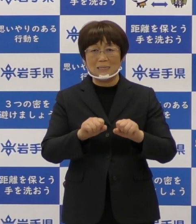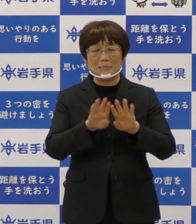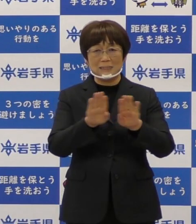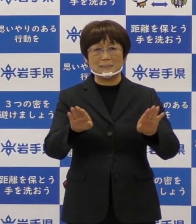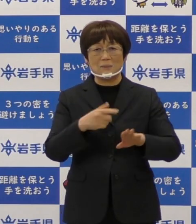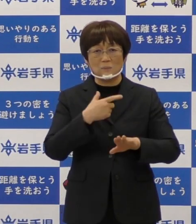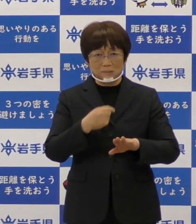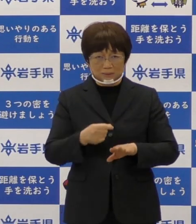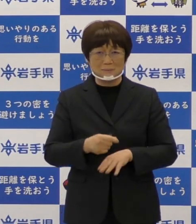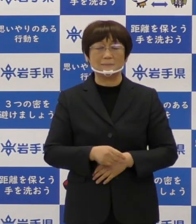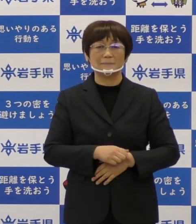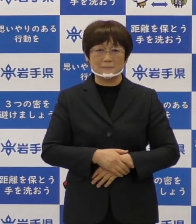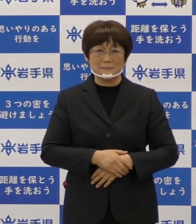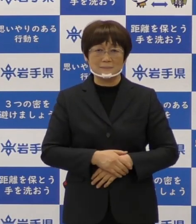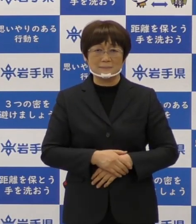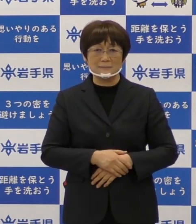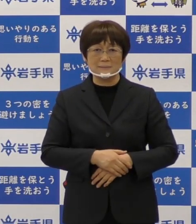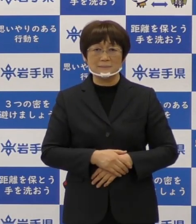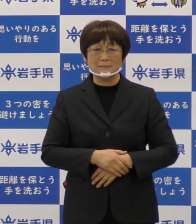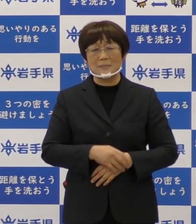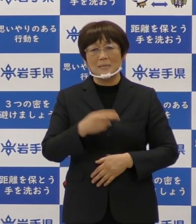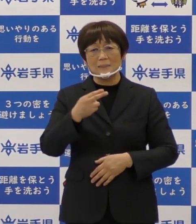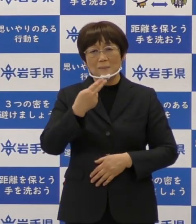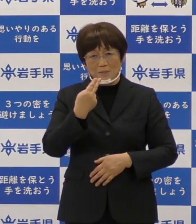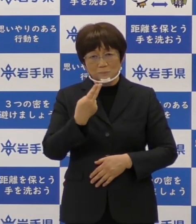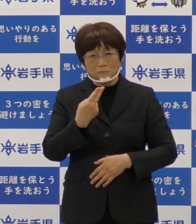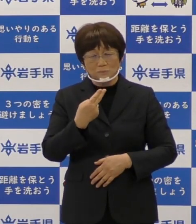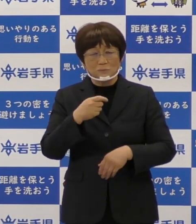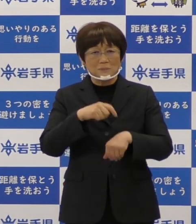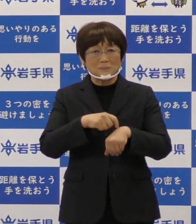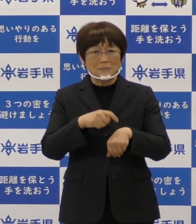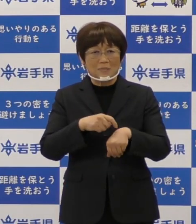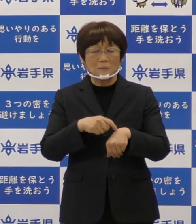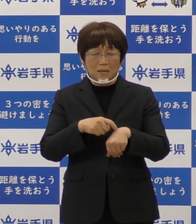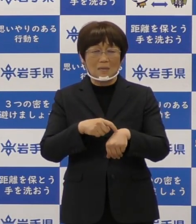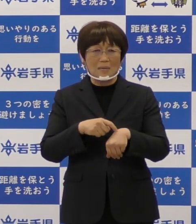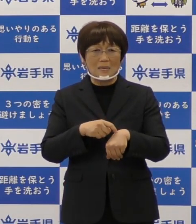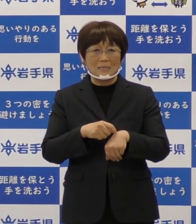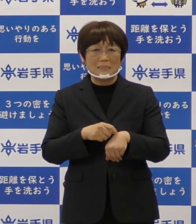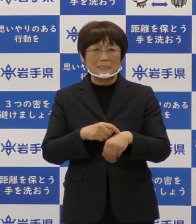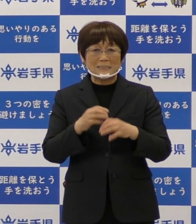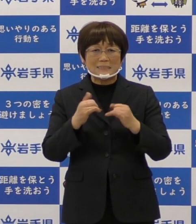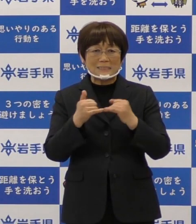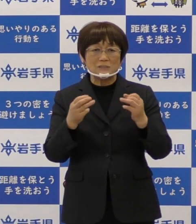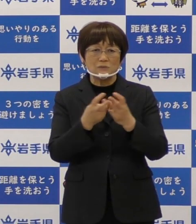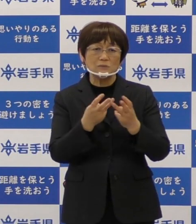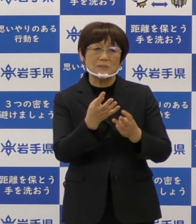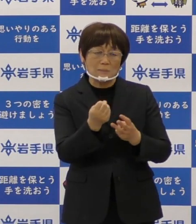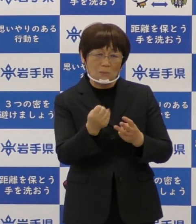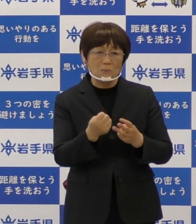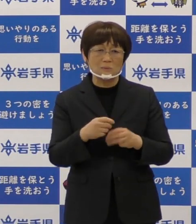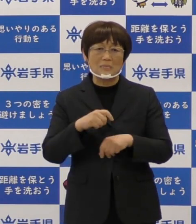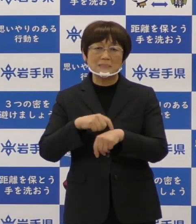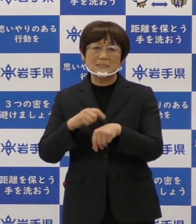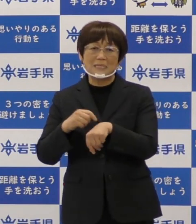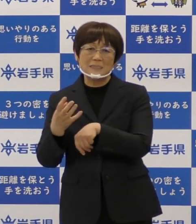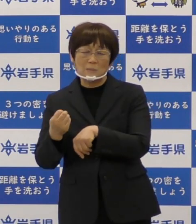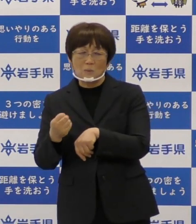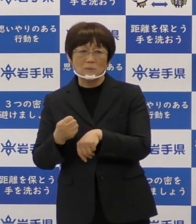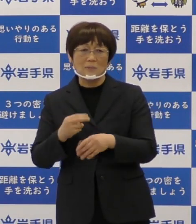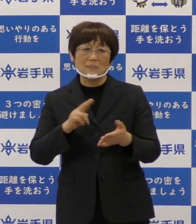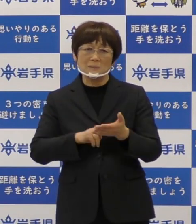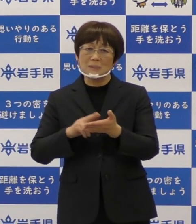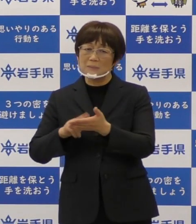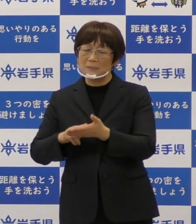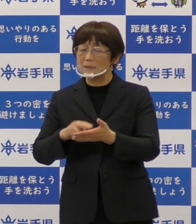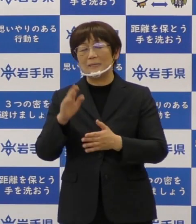飲食にあたっては、一定の人数や時間による制限をするものではありませんが、以下のような感